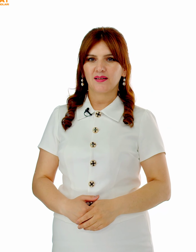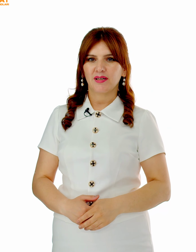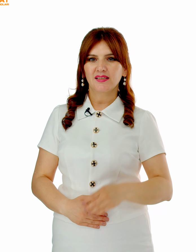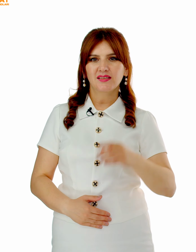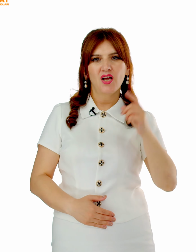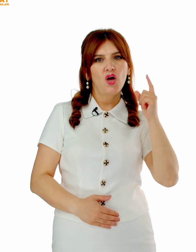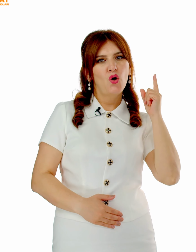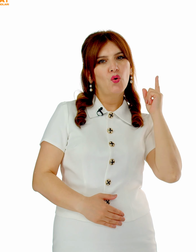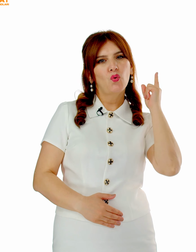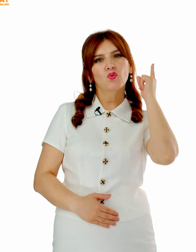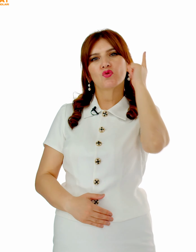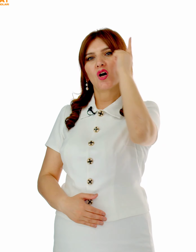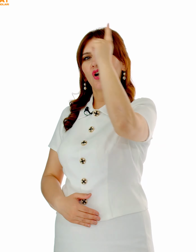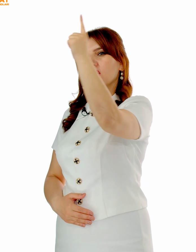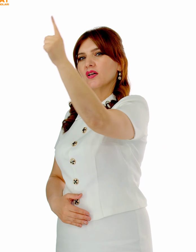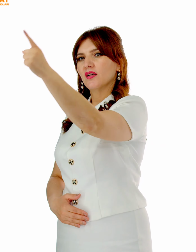Qaytaraman. Uzoq.